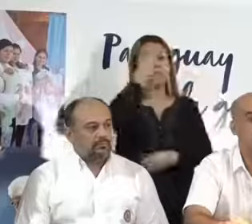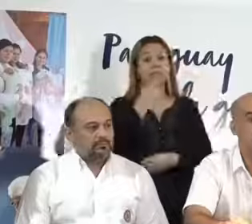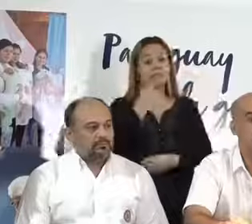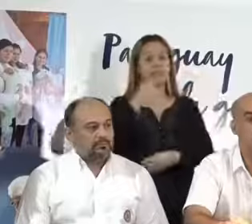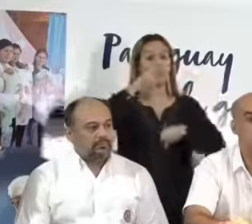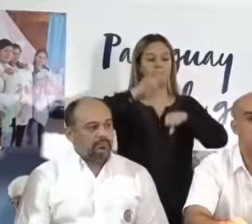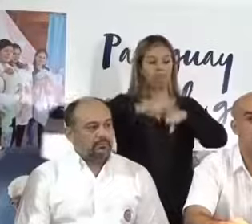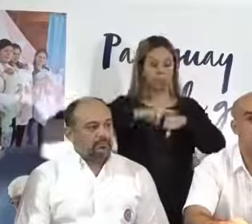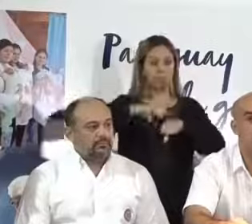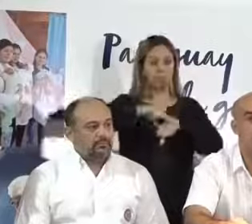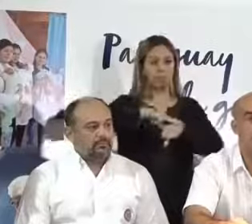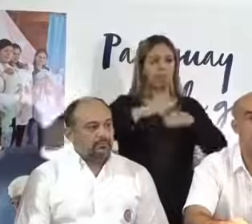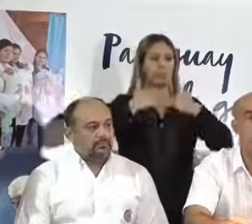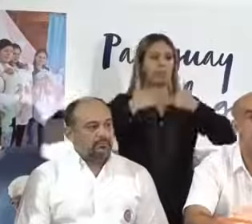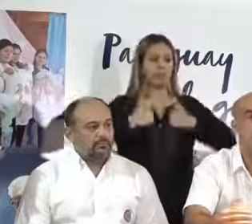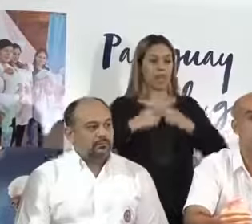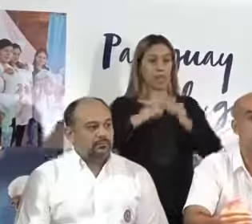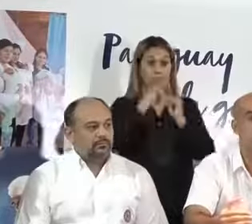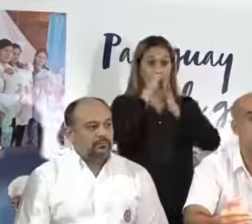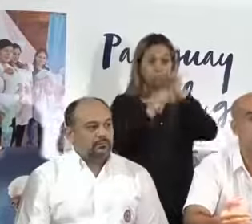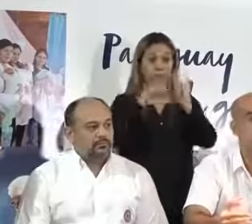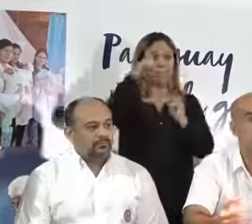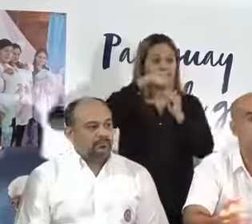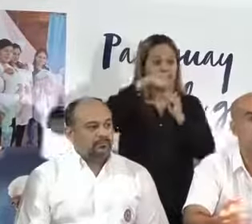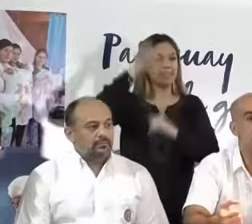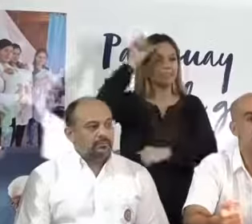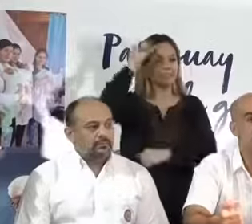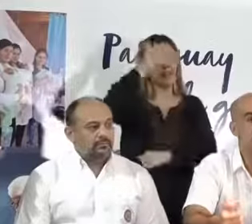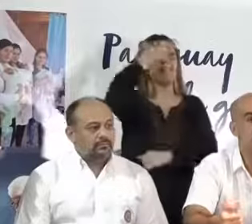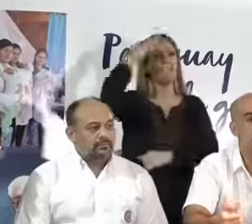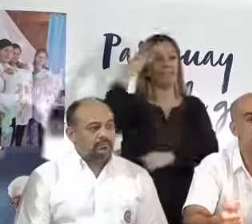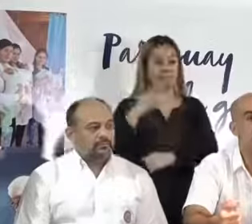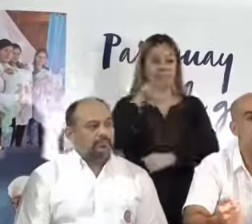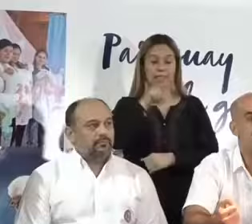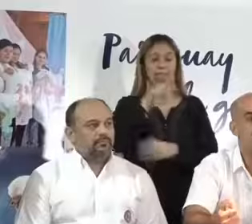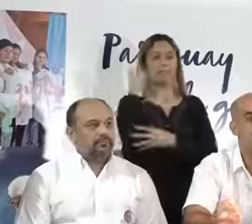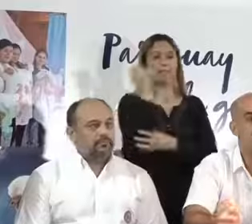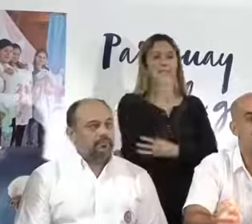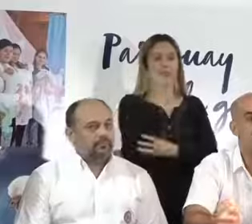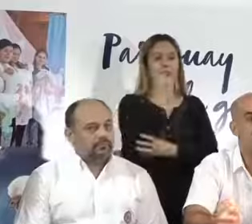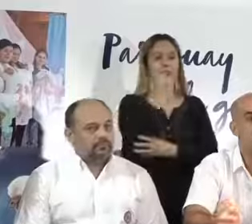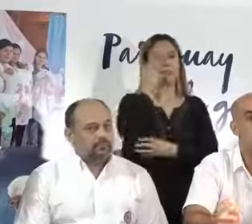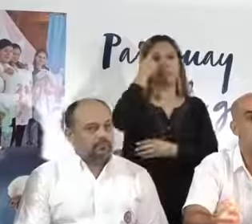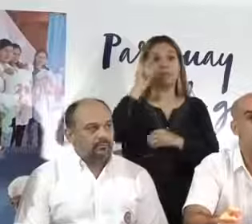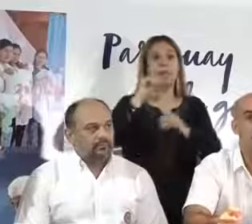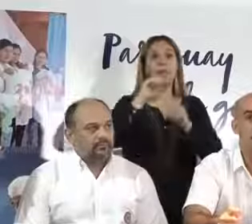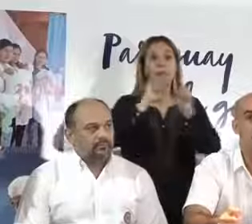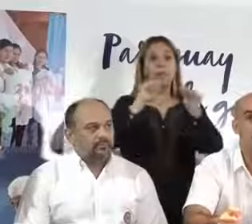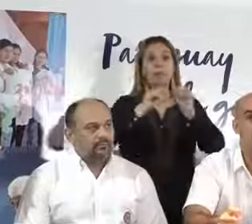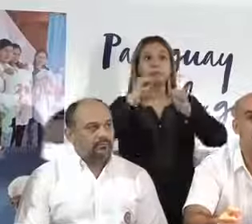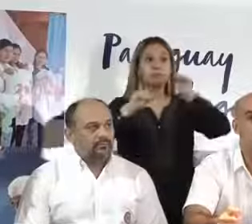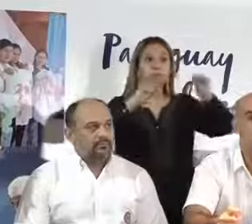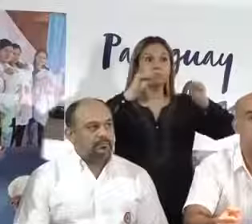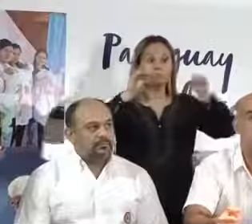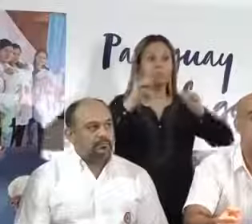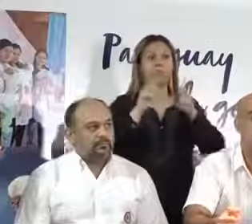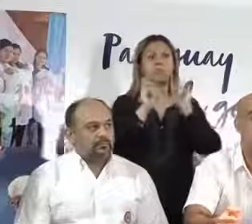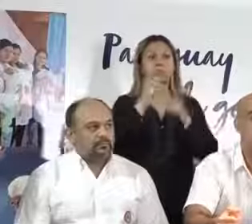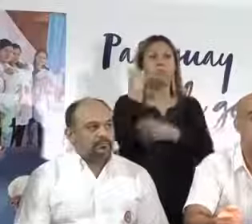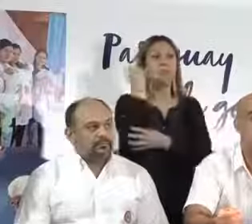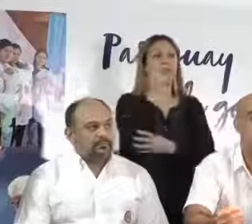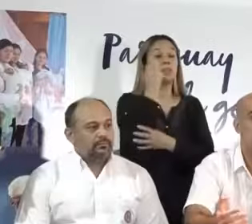del Ministerio de Salud Pública. Esto es importante para poder tener de manera efectiva una de las armas más